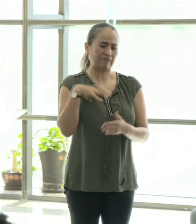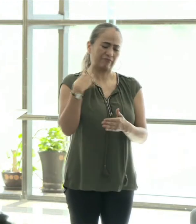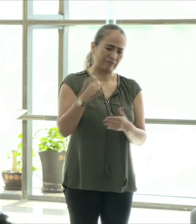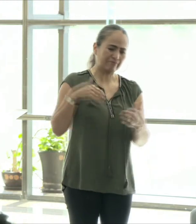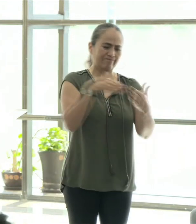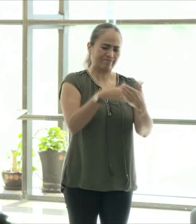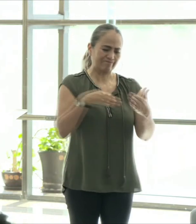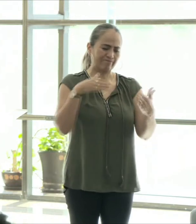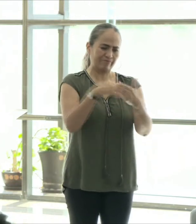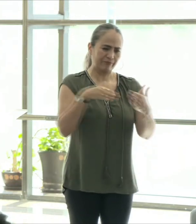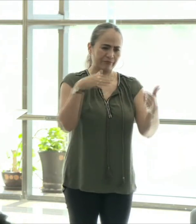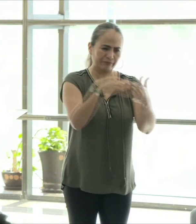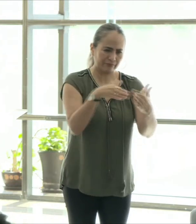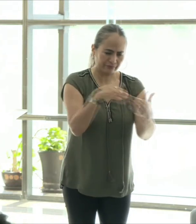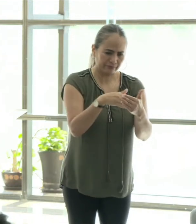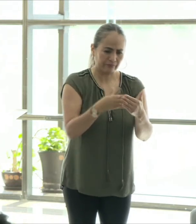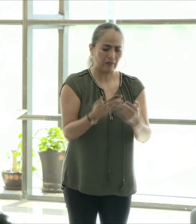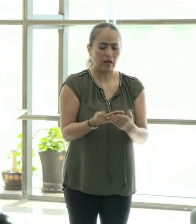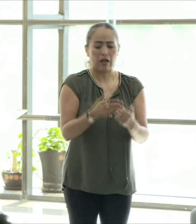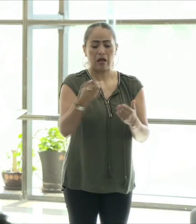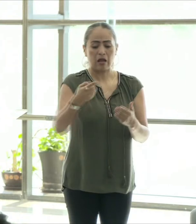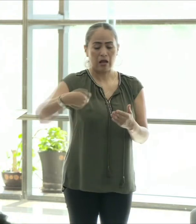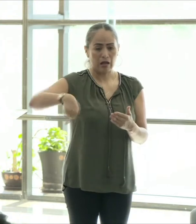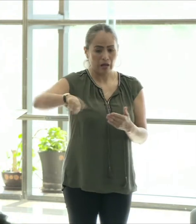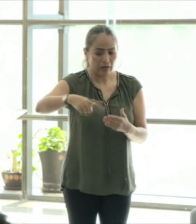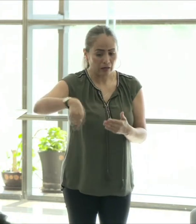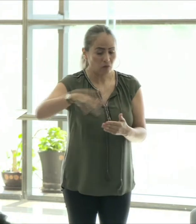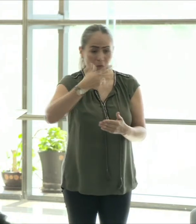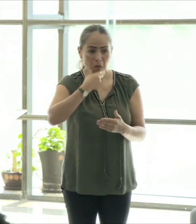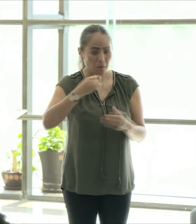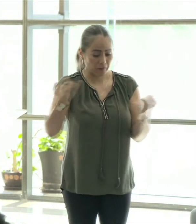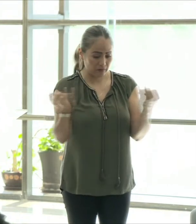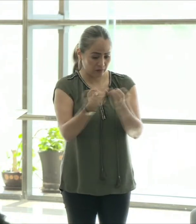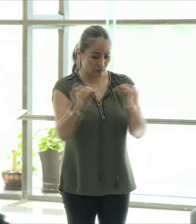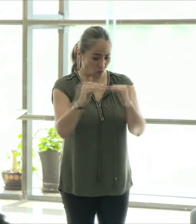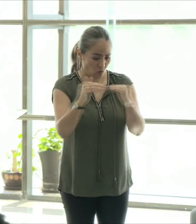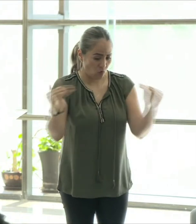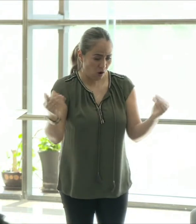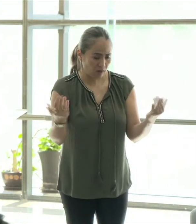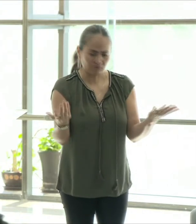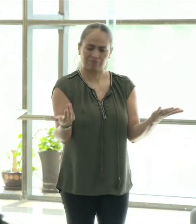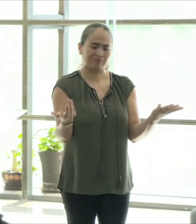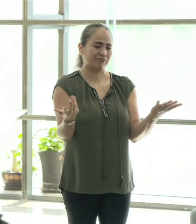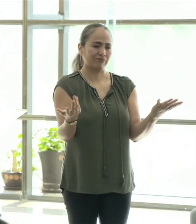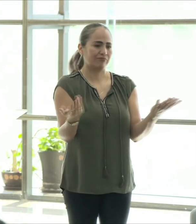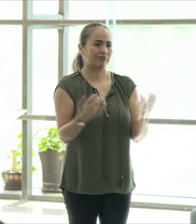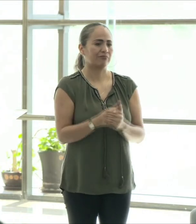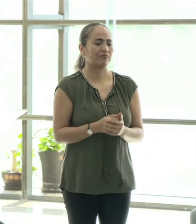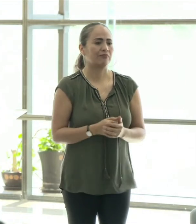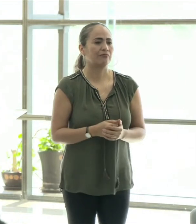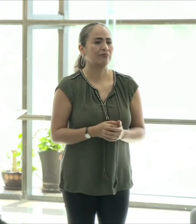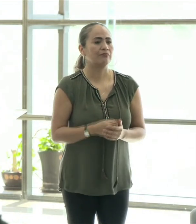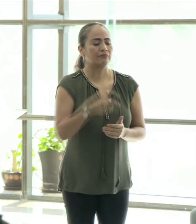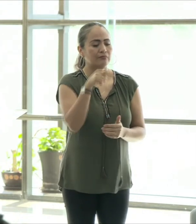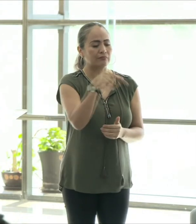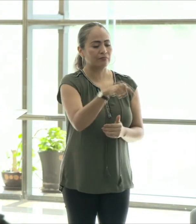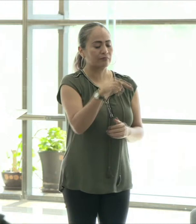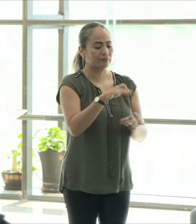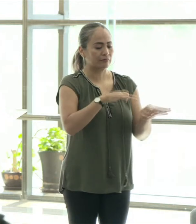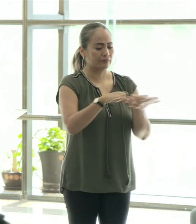impedimentos que no se presentan pues en los hombres tales como dedicar la mayor parte del tiempo